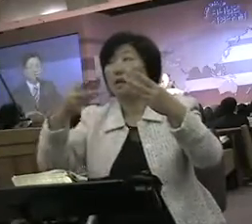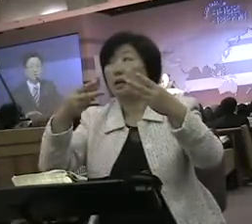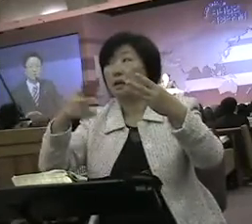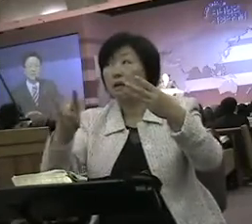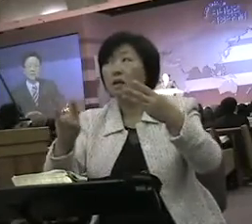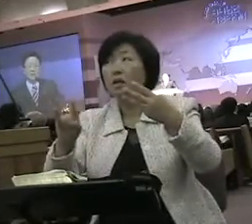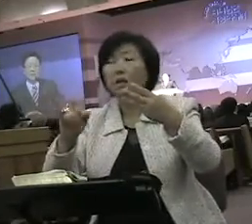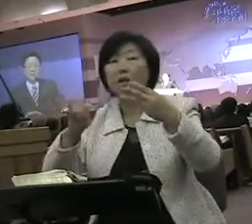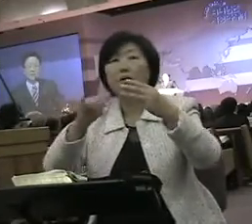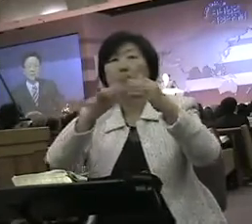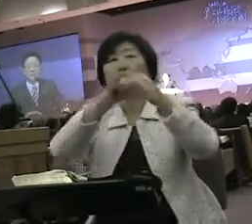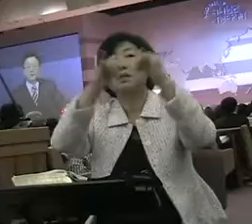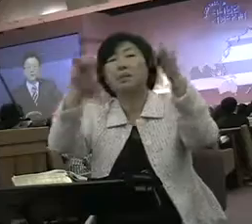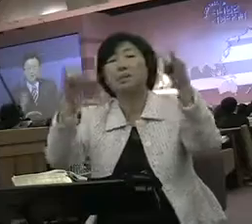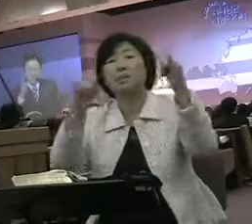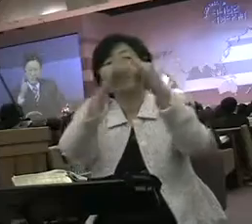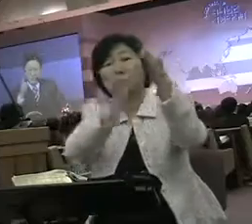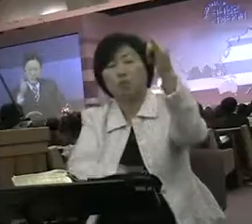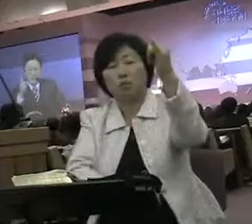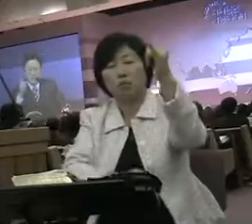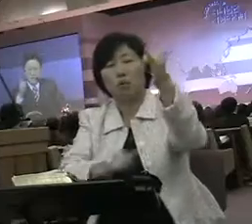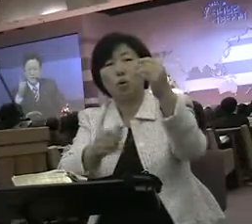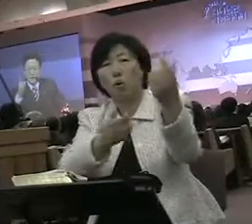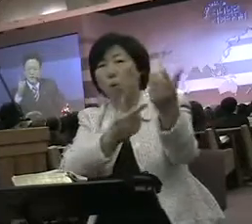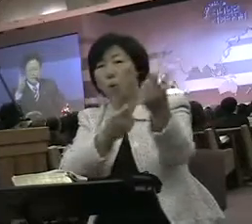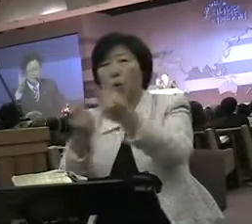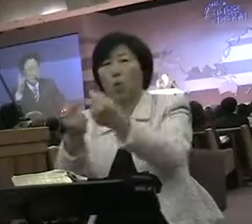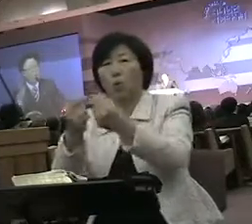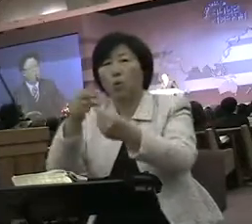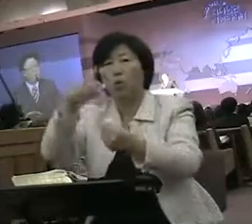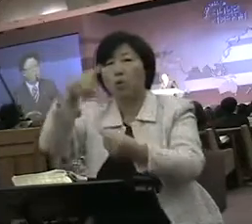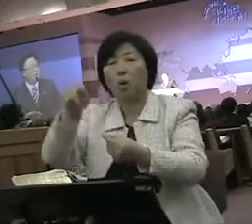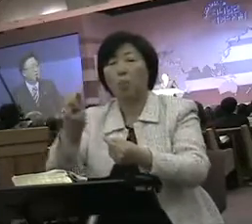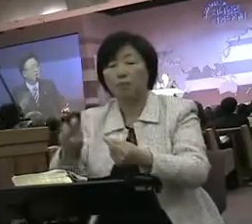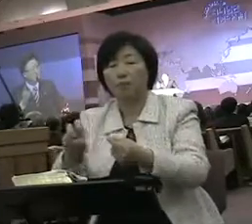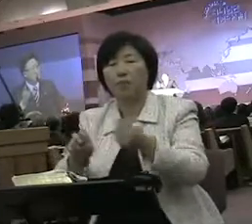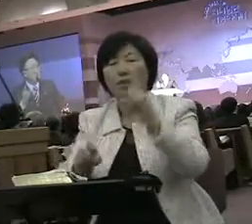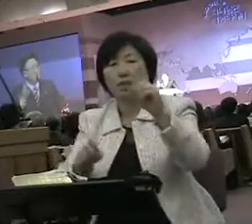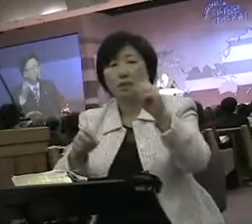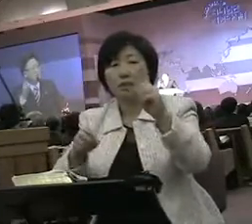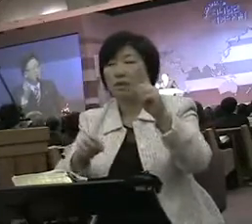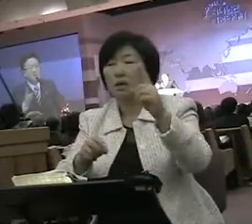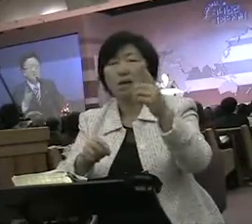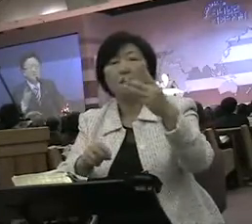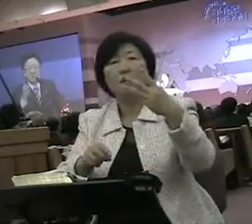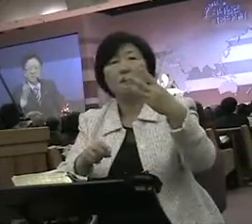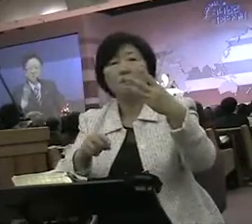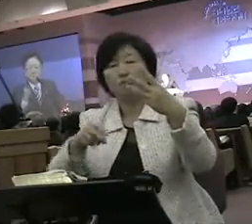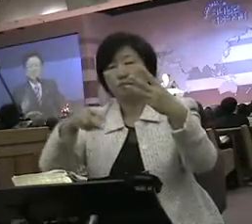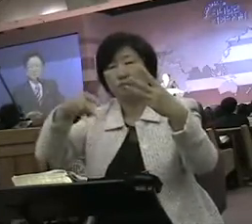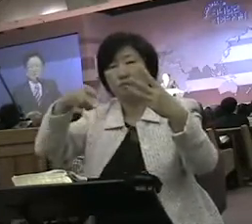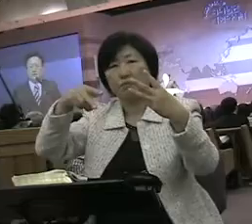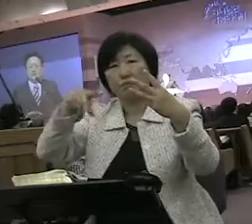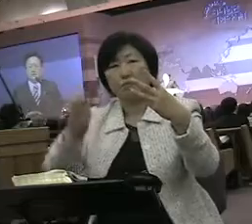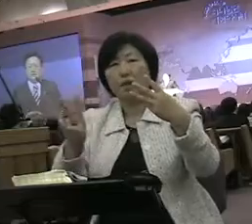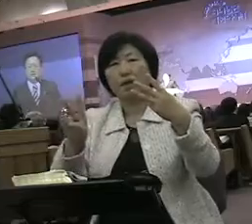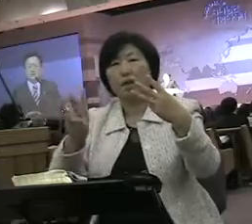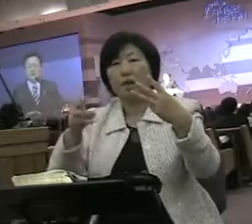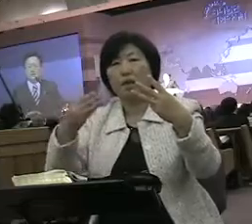민족의 공통점은요, 2세대가 3세대를 위한 영적인 리더들을